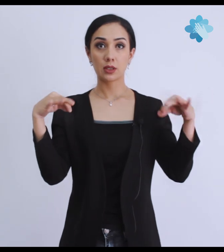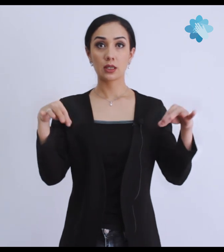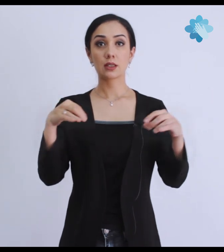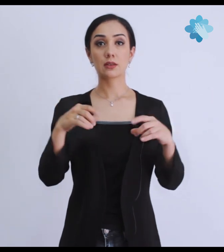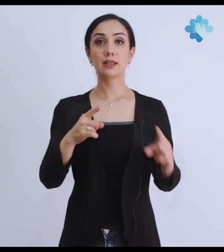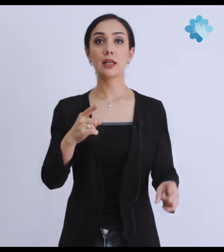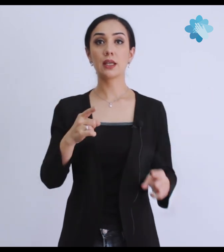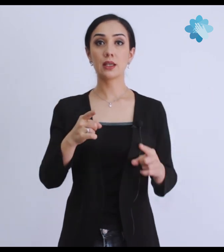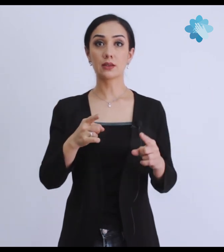длины